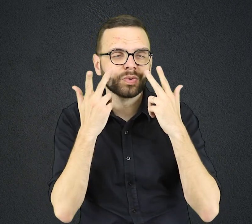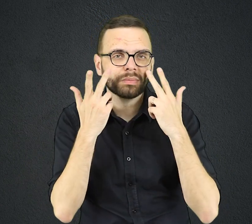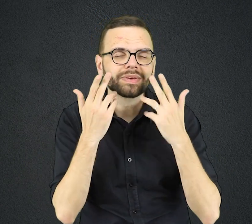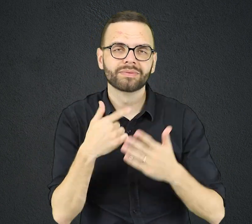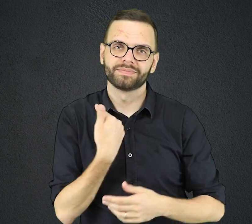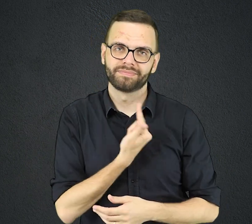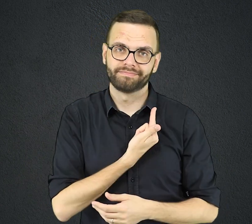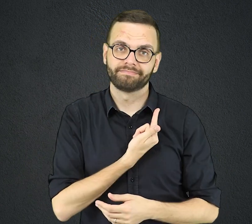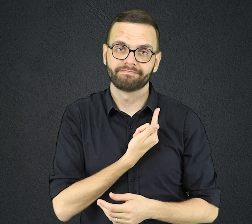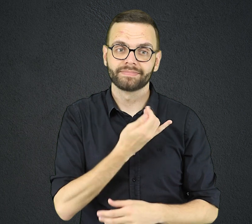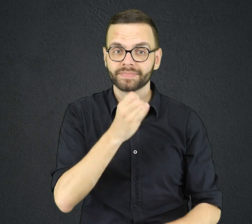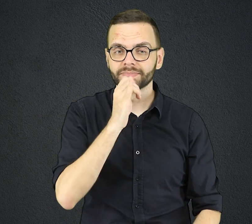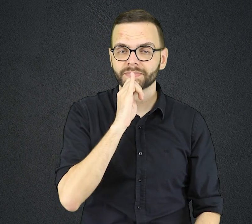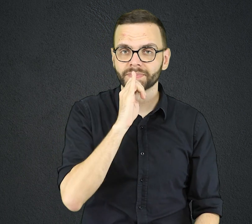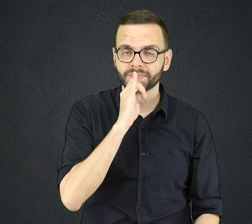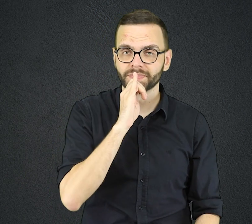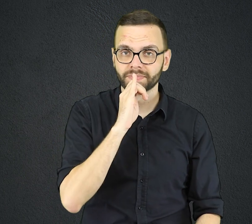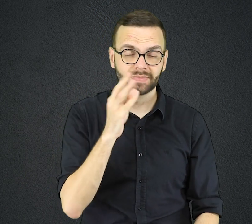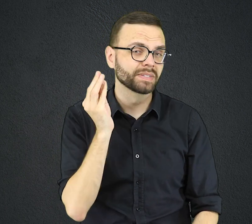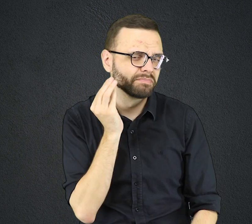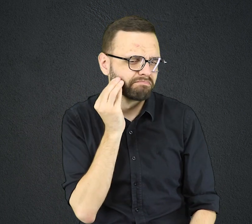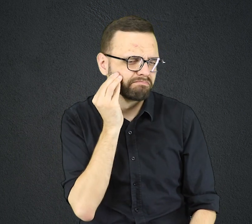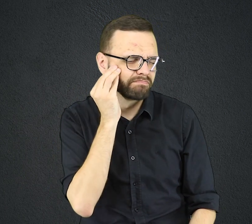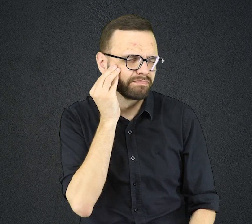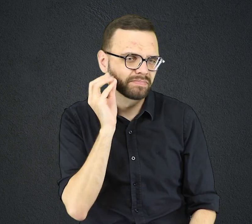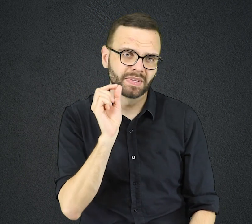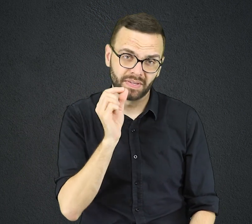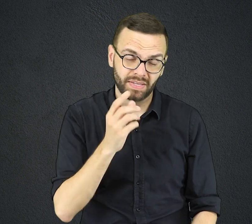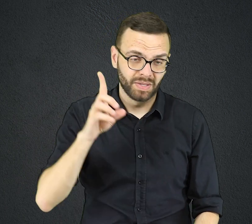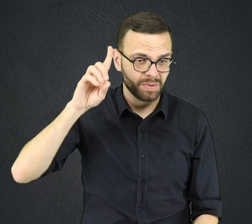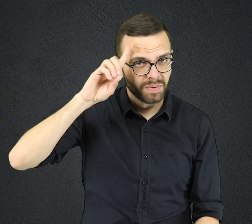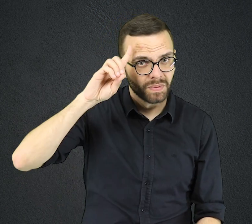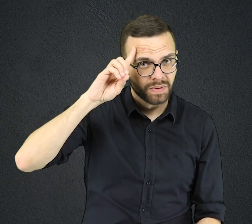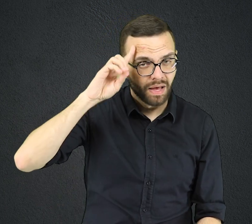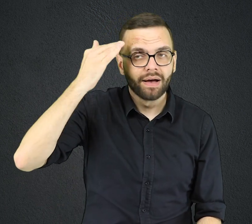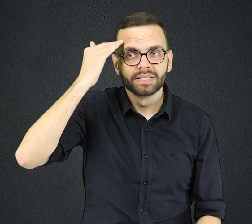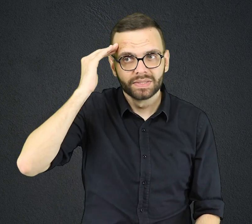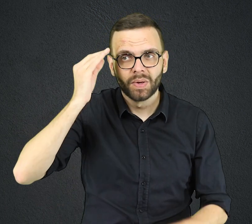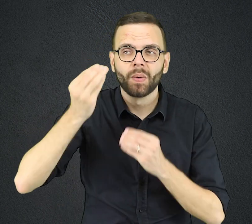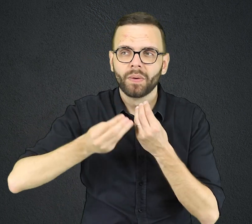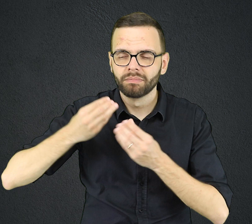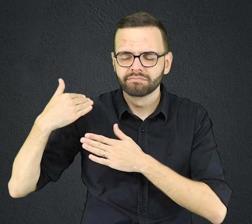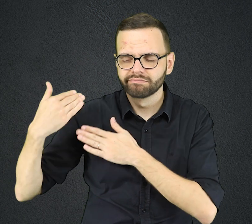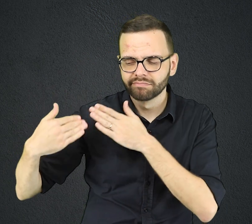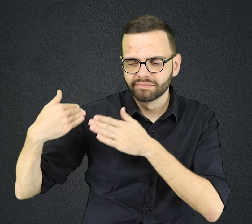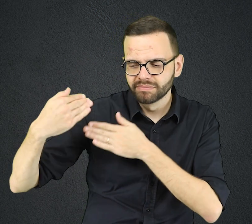todos. Segundo ele, e podemos confirmar isso nas experiências pessoais do dia a dia, só entende o agir e os planos